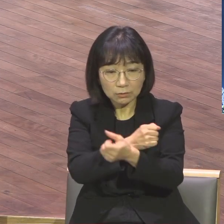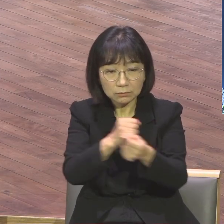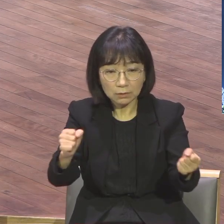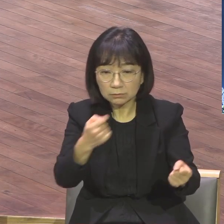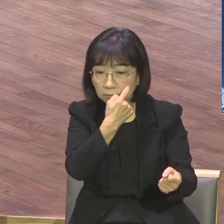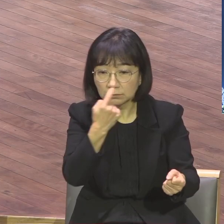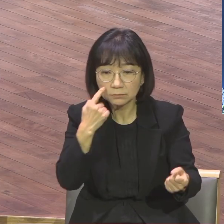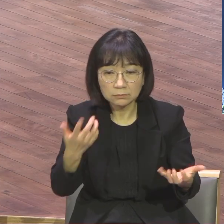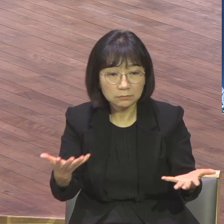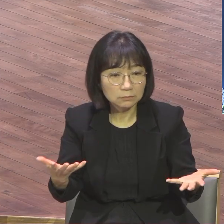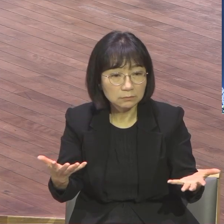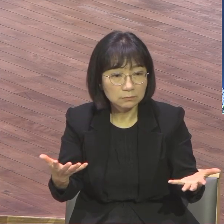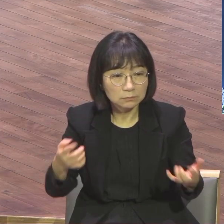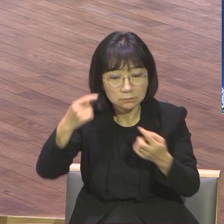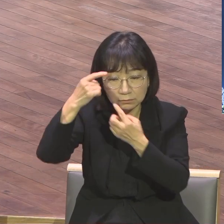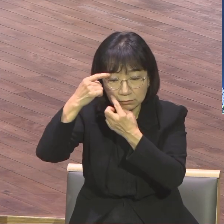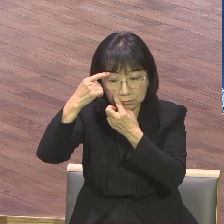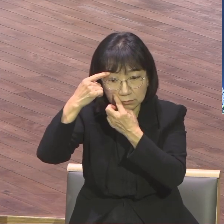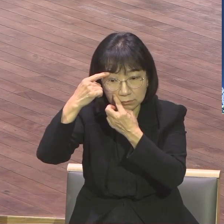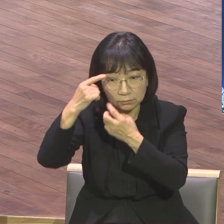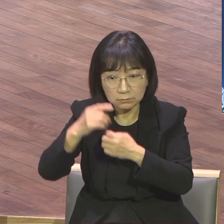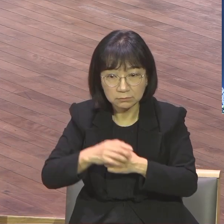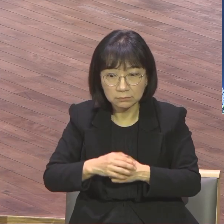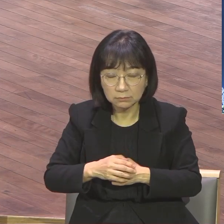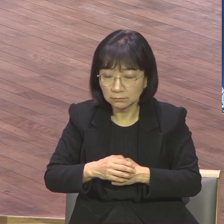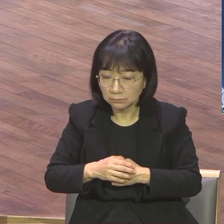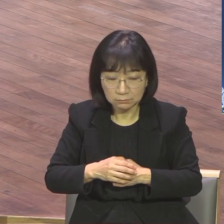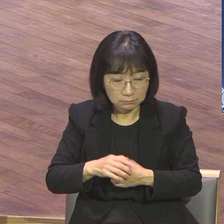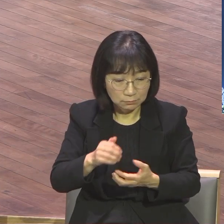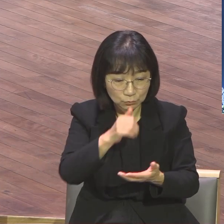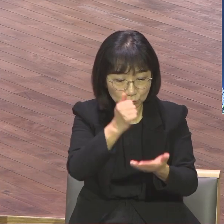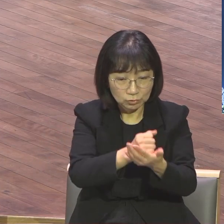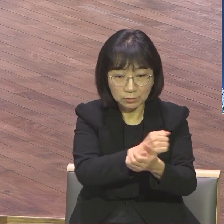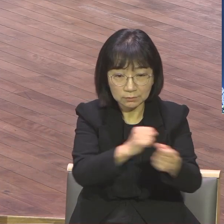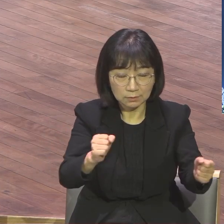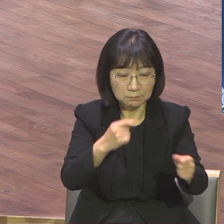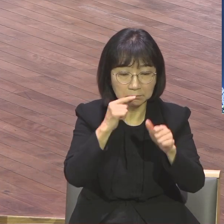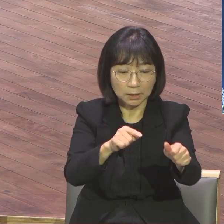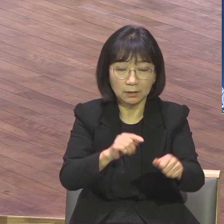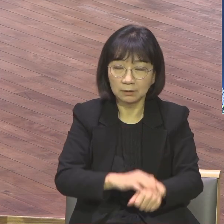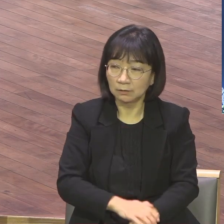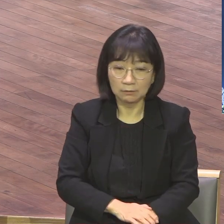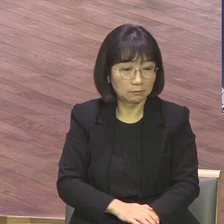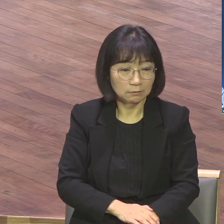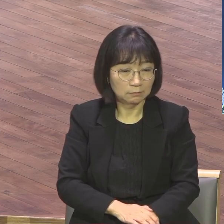상을 주고 가라가 더 어려운 말 아니에요. 그게 사실은. 내가 쉬운 말 했다.